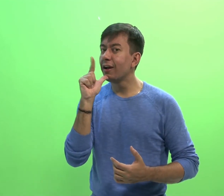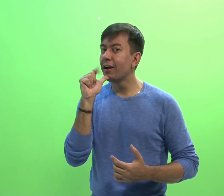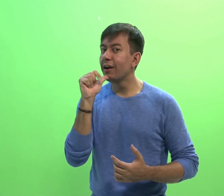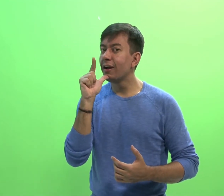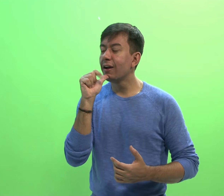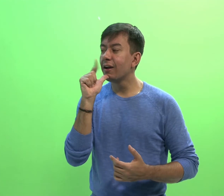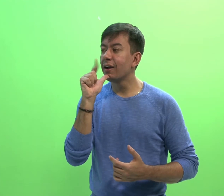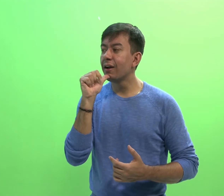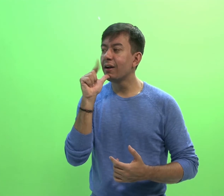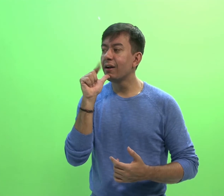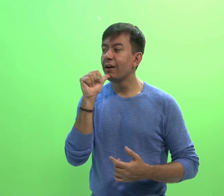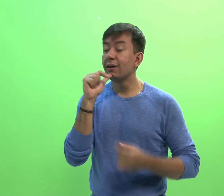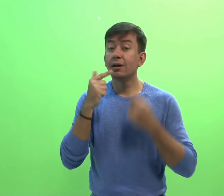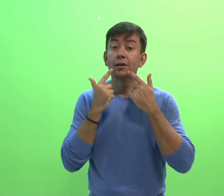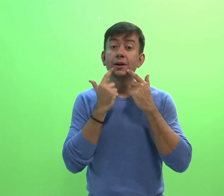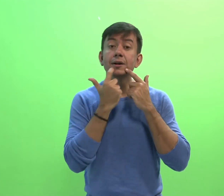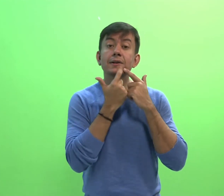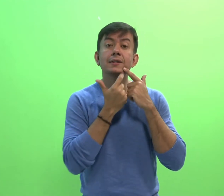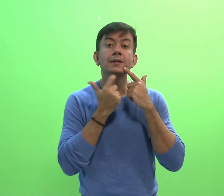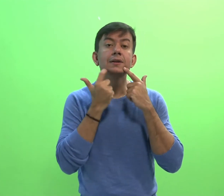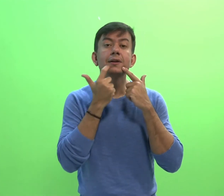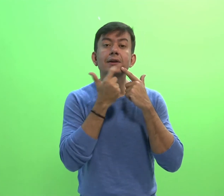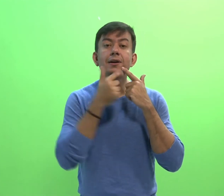tem um ponto de apoio que vai ser no queixo.